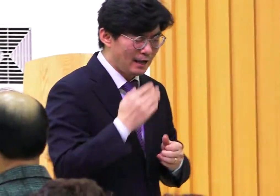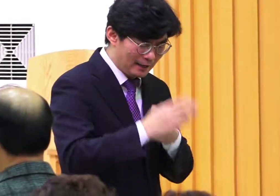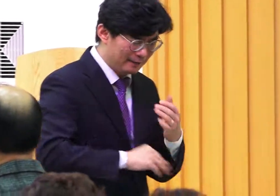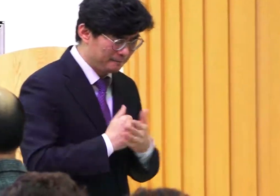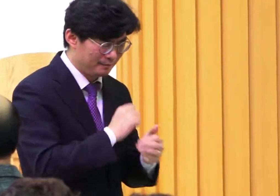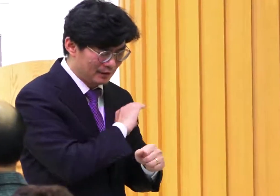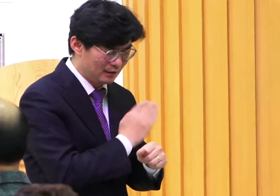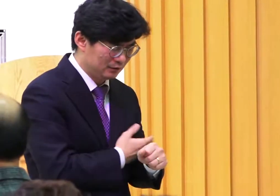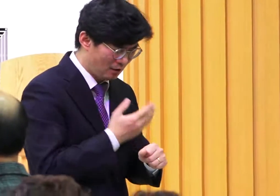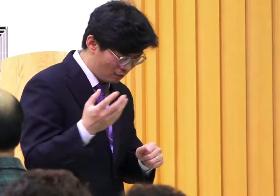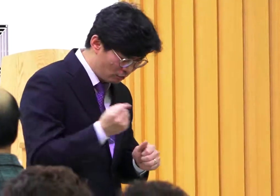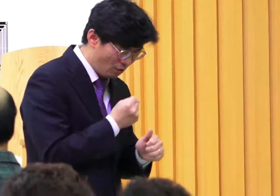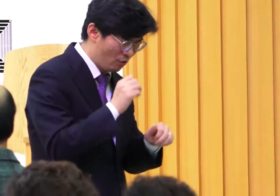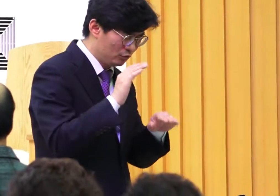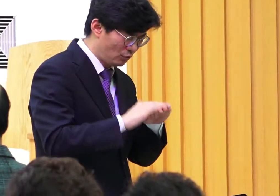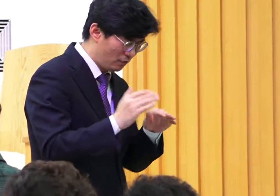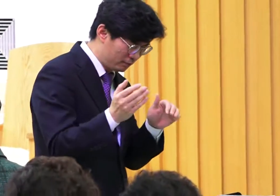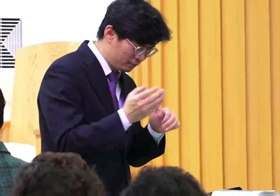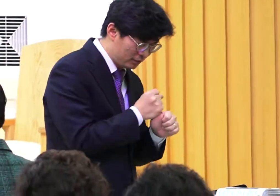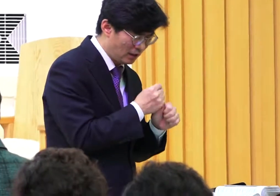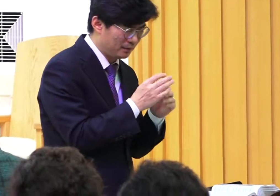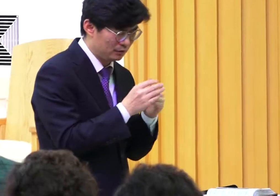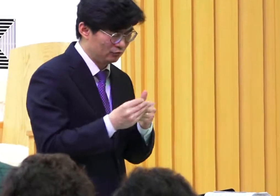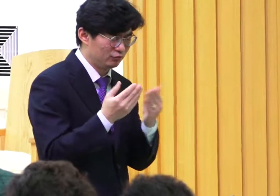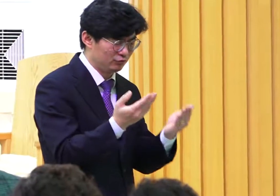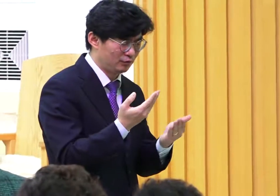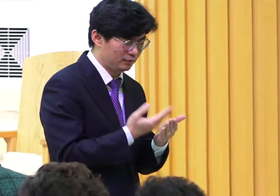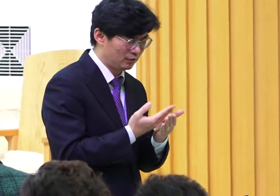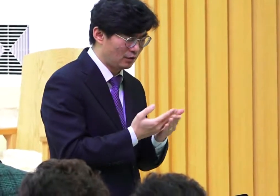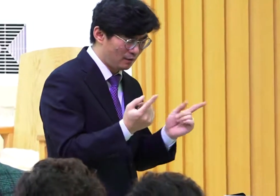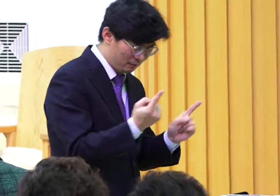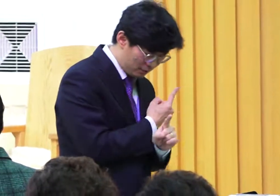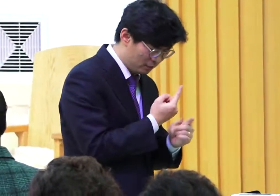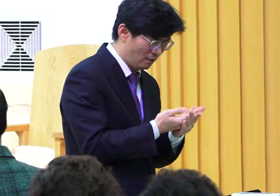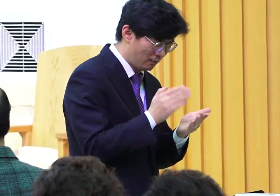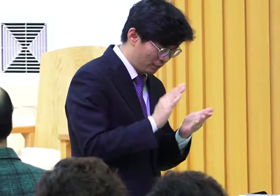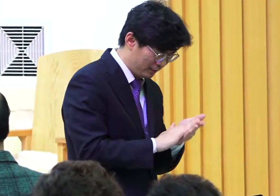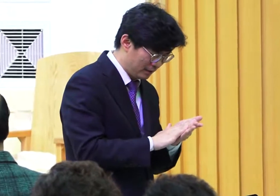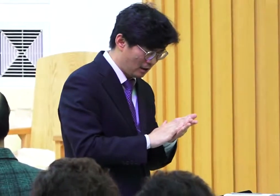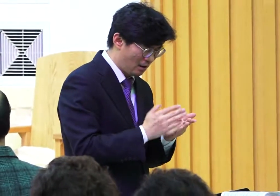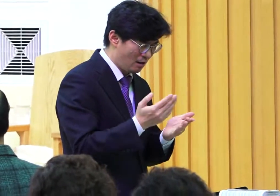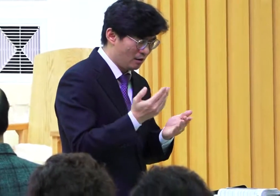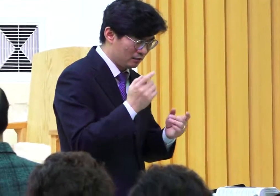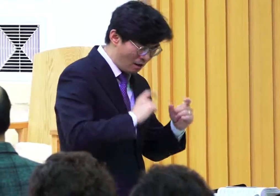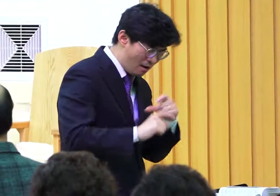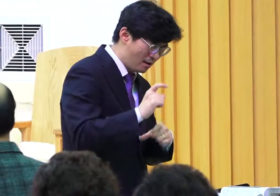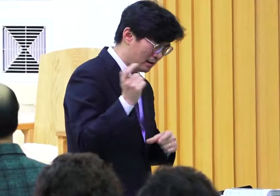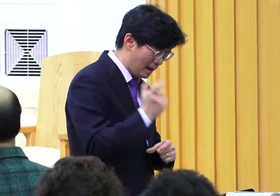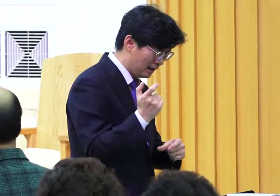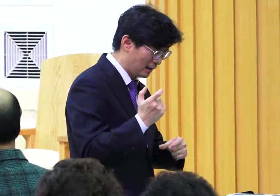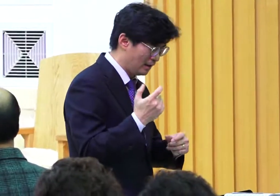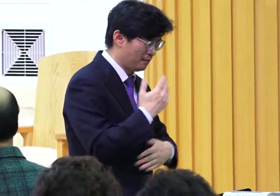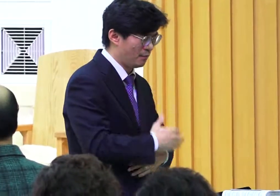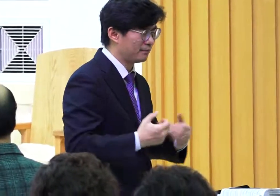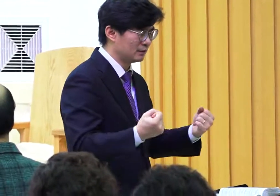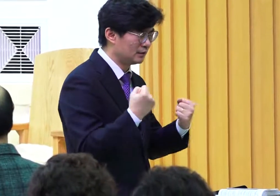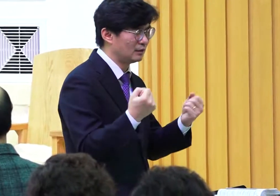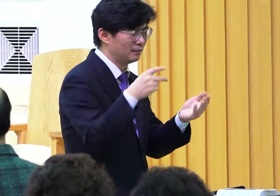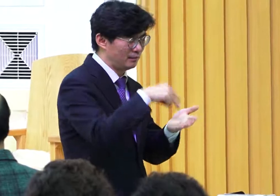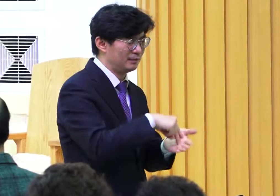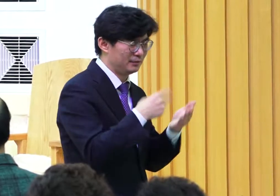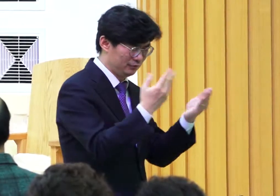손길로 사랑의 손길로 고치시고 싸매어 주셔서 이전보다 더욱 강하게 영역가는 강건함으로 주님